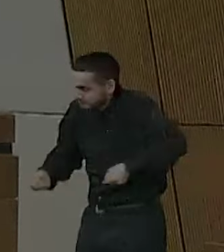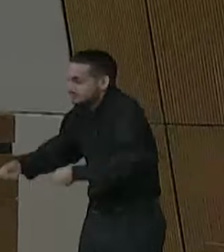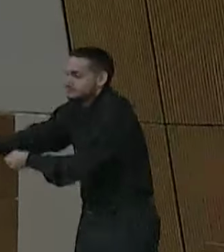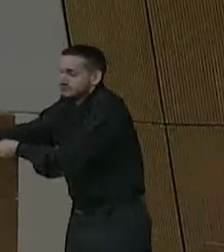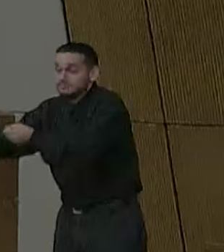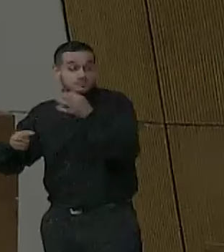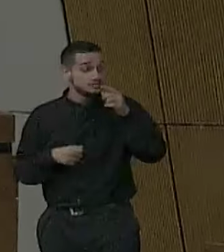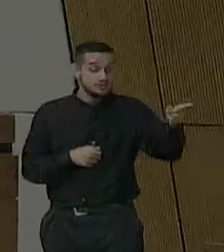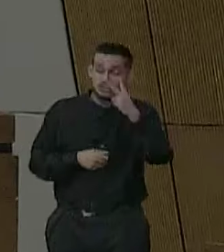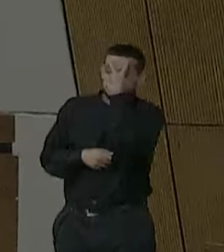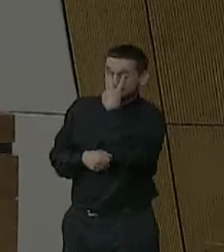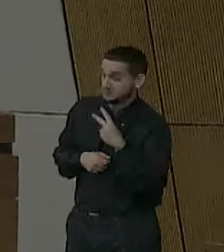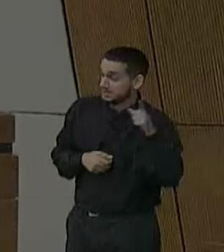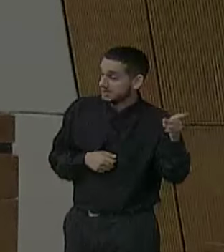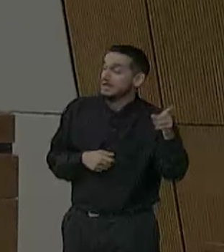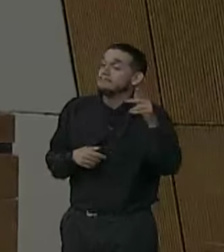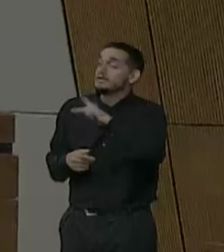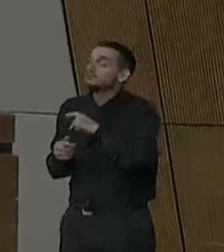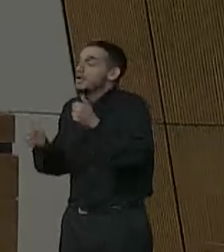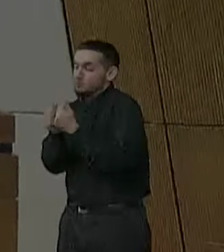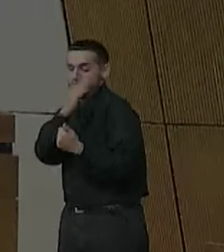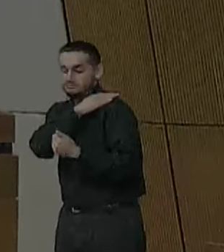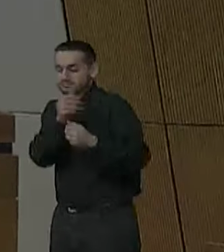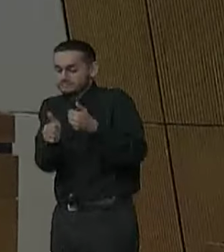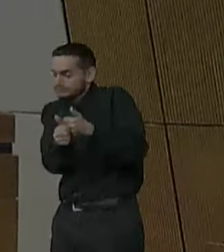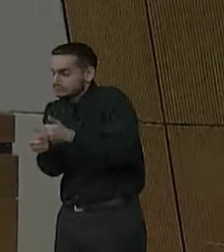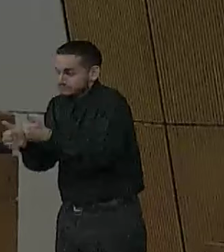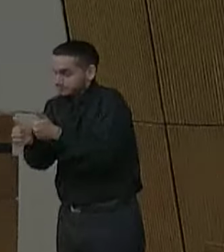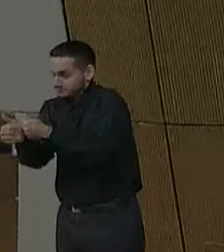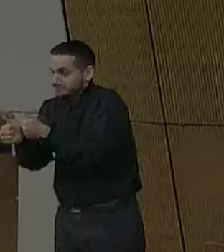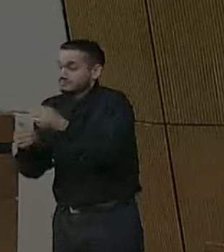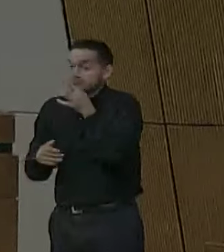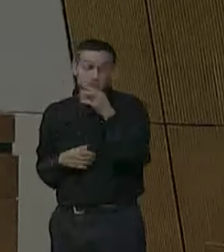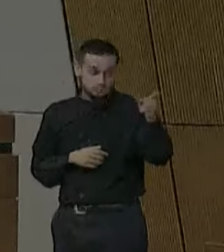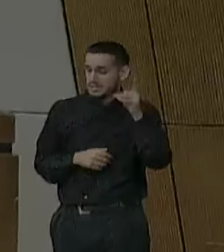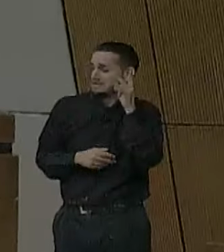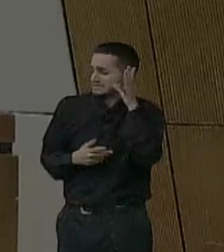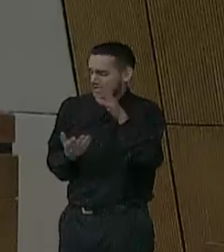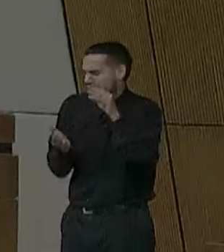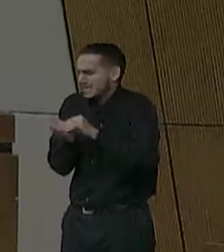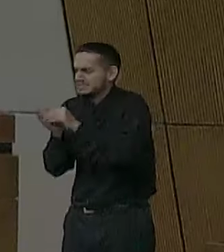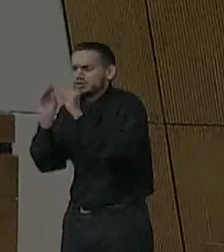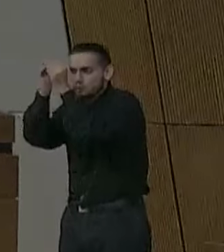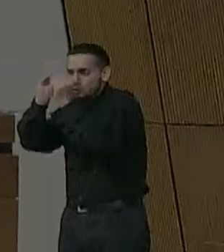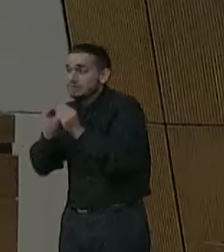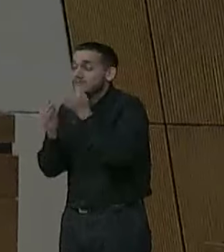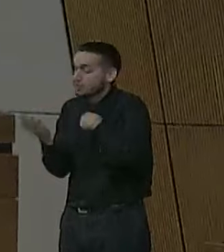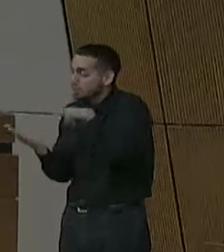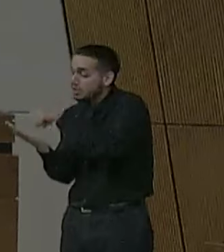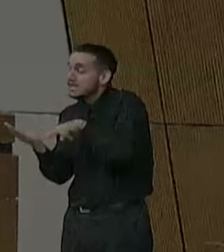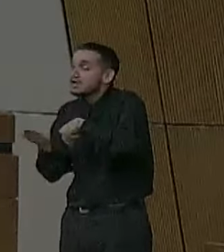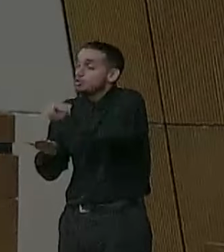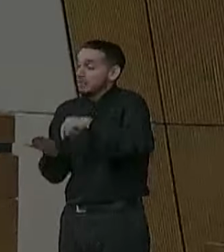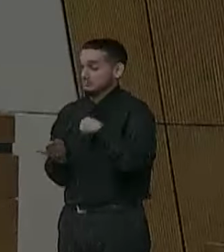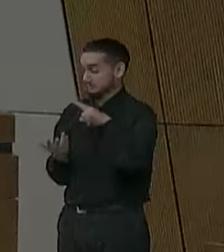mis ojos. Yo soy muy buena tal vez en la contabilidad, en la administración, pero no puedo leer el contrato, entonces ese asistente personal